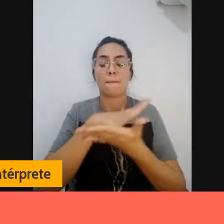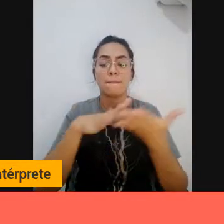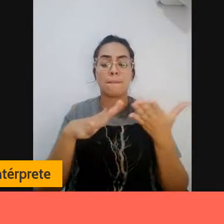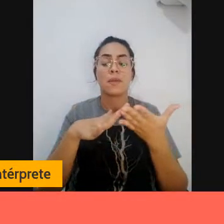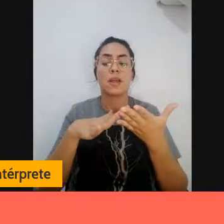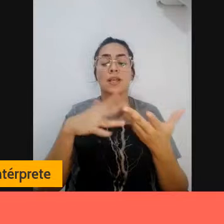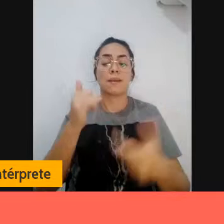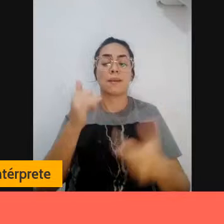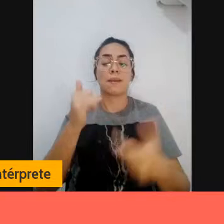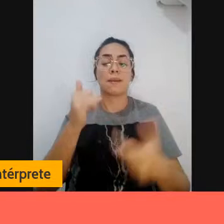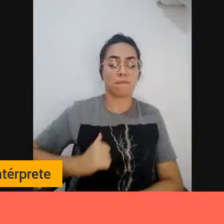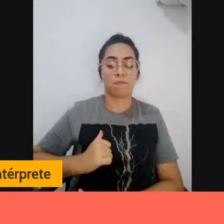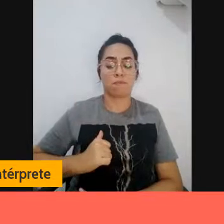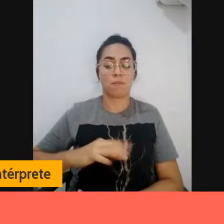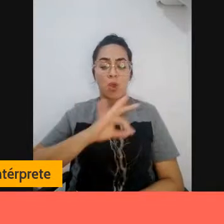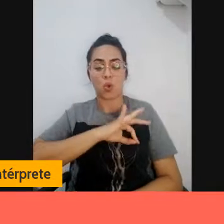bolsa.